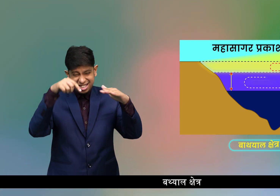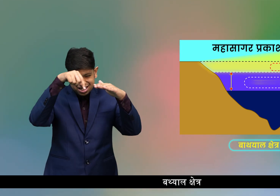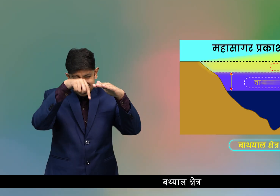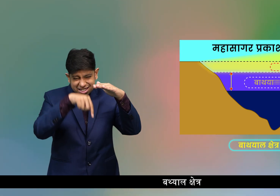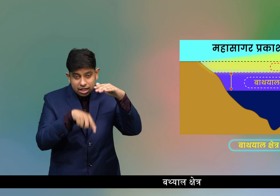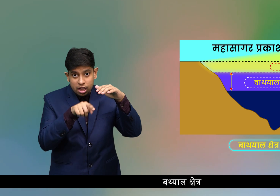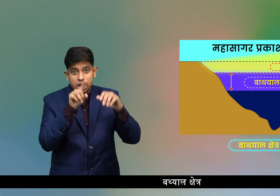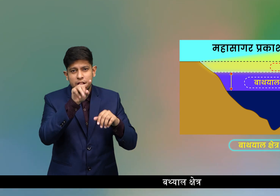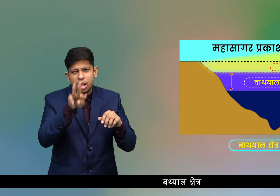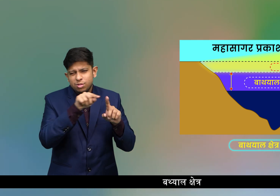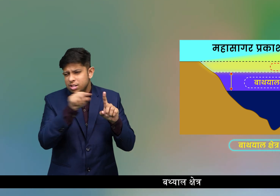बर्थियाल क्षेत्र,